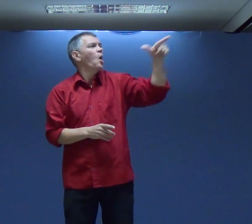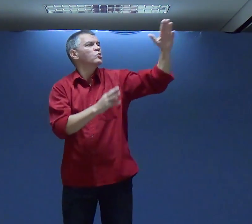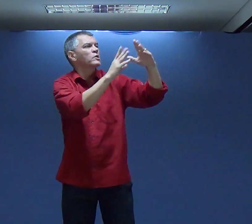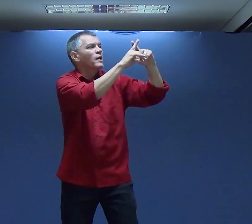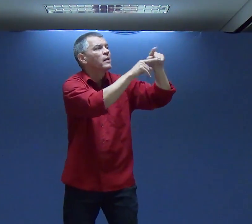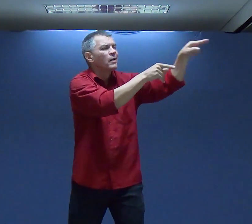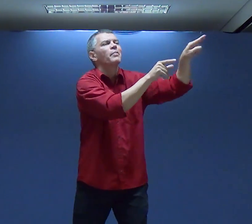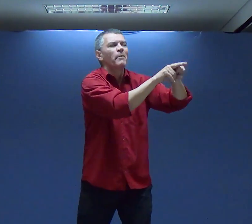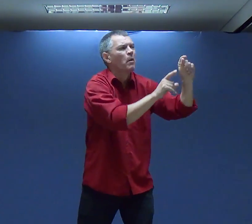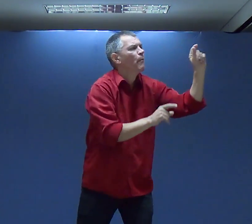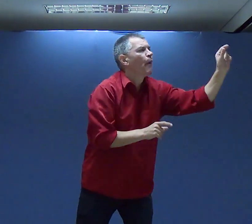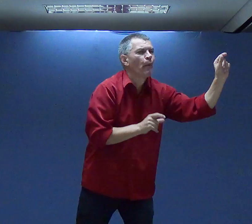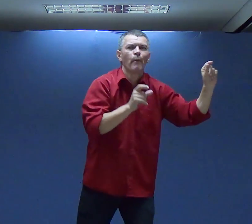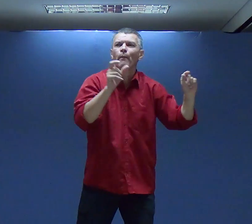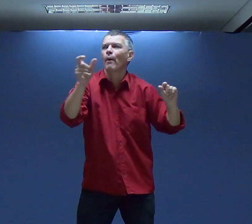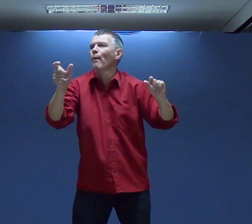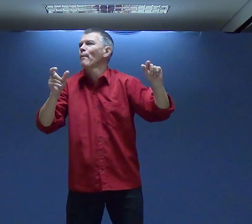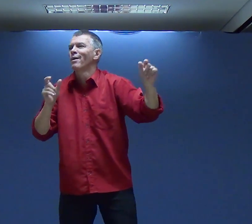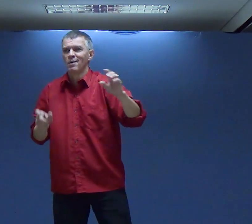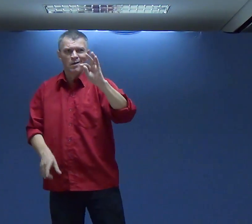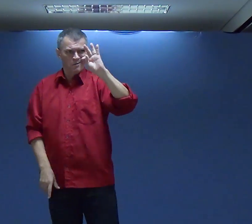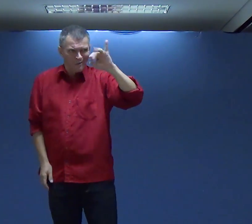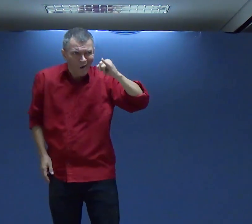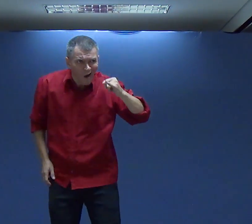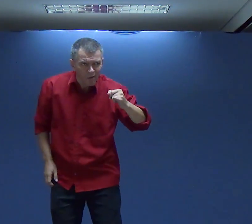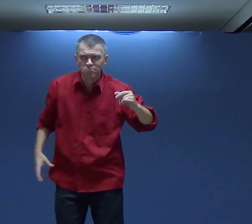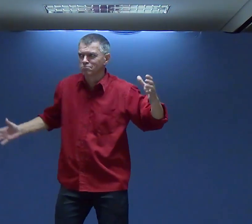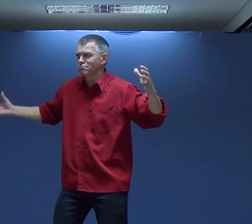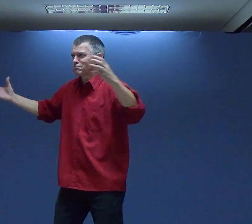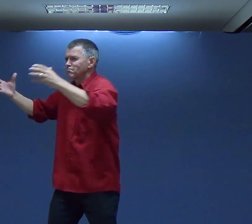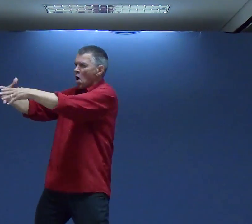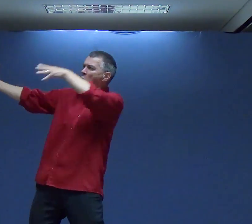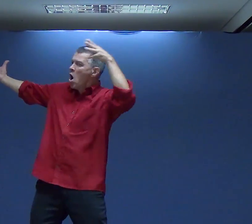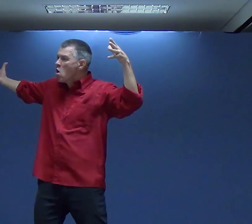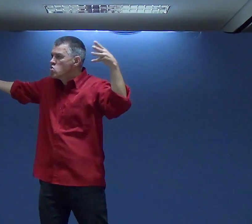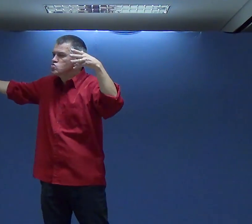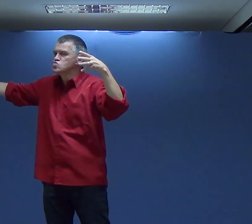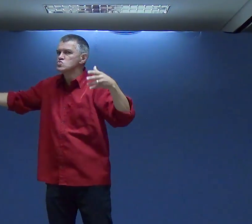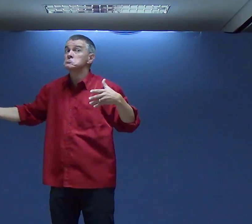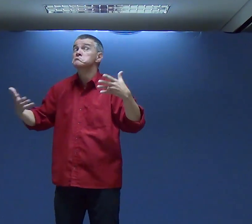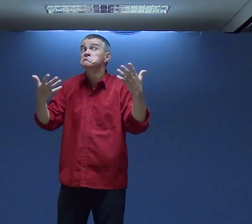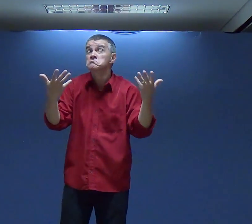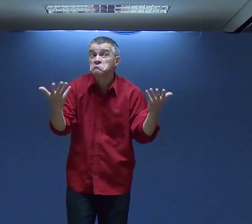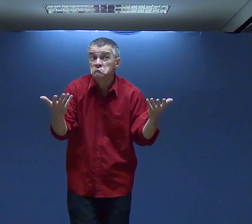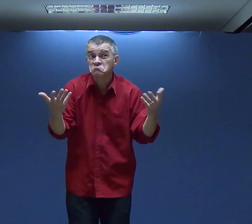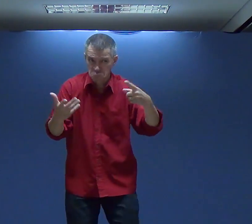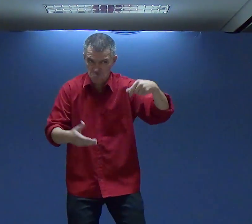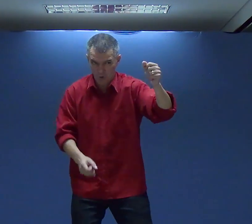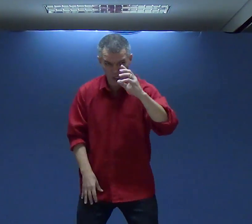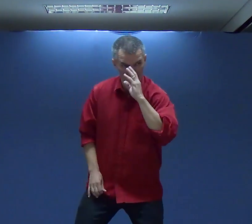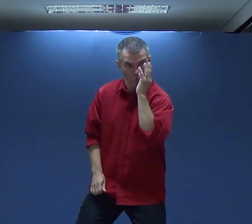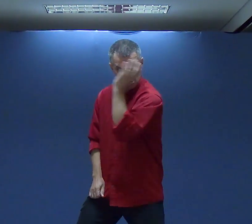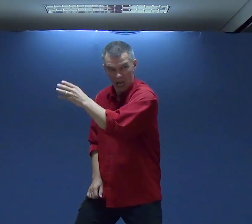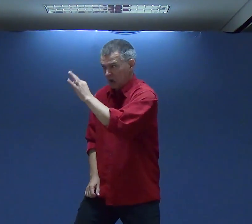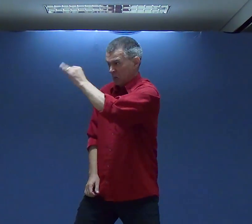grupo E os suros De outra igreja De algumas outras igrejas Ok Mas e daí Como é que faz?